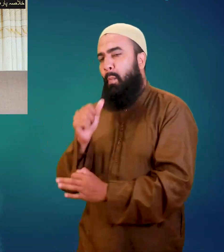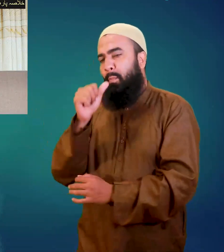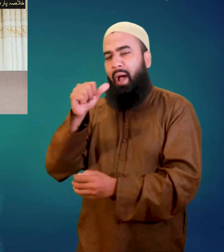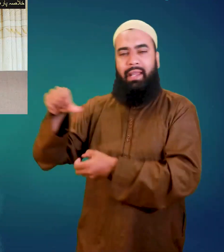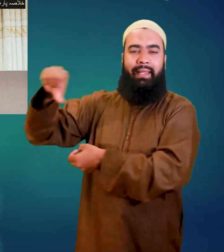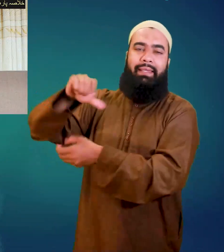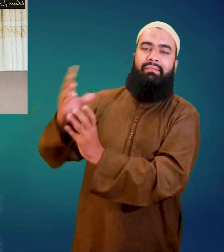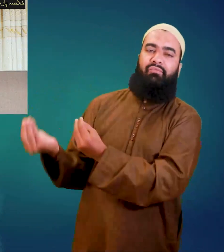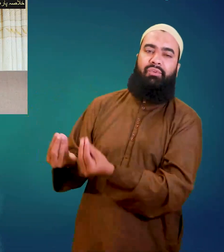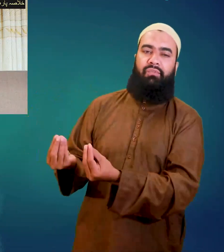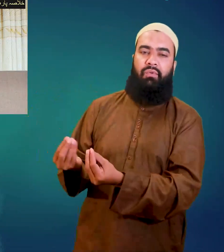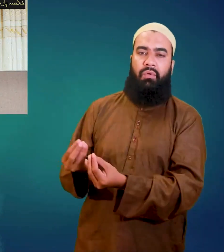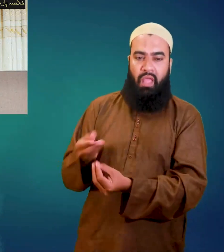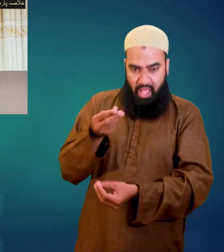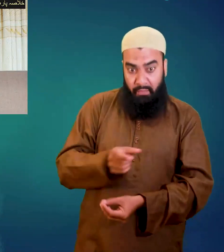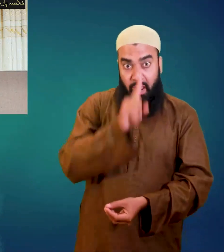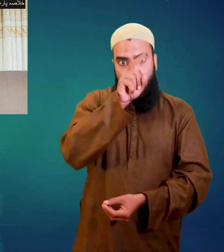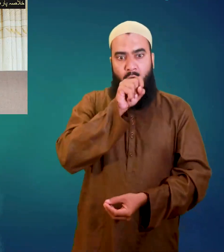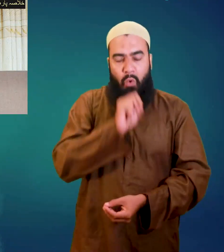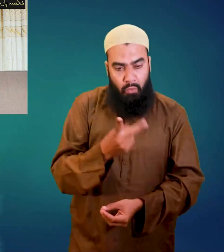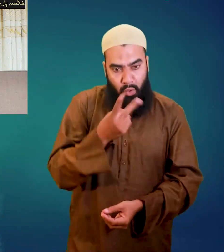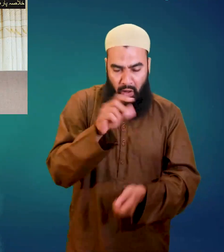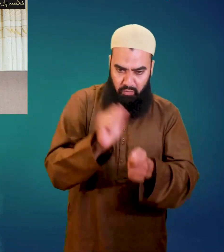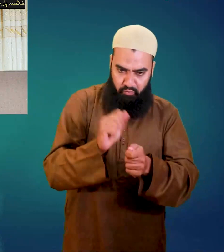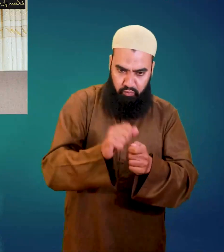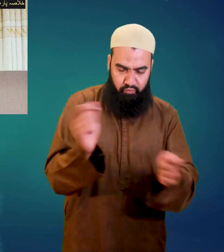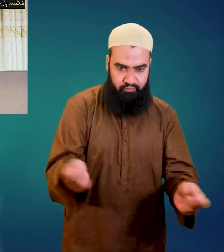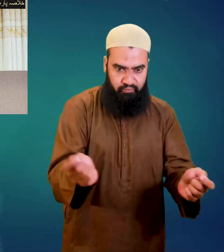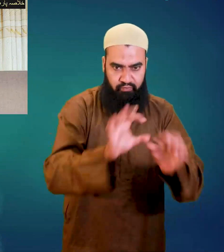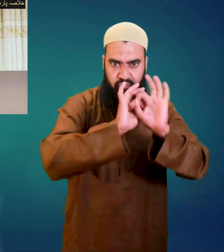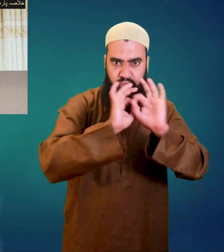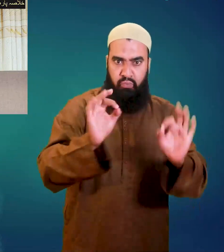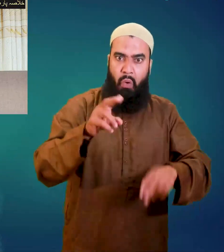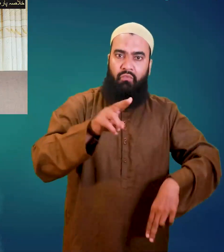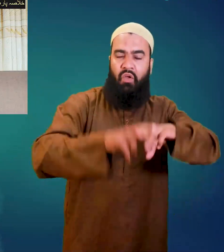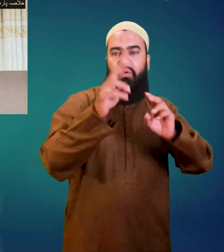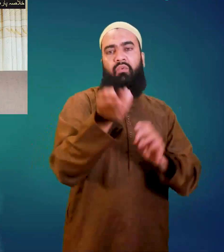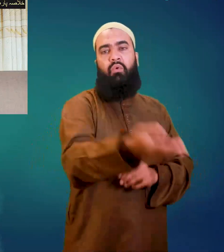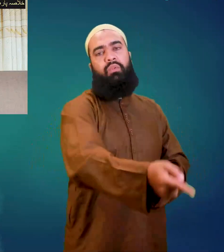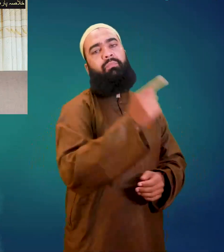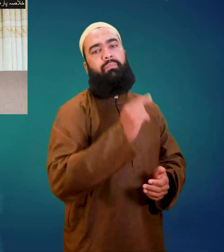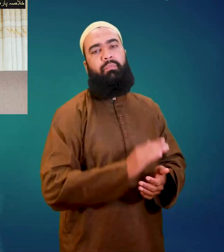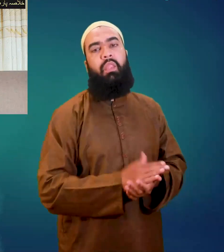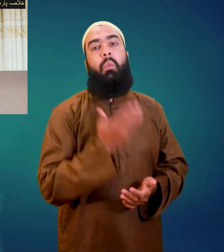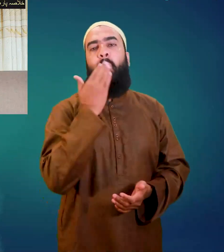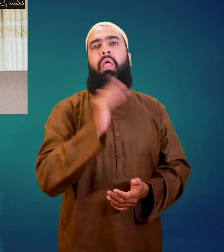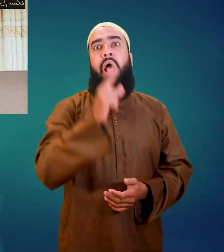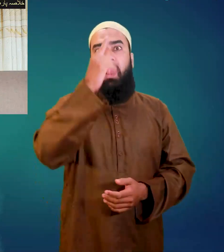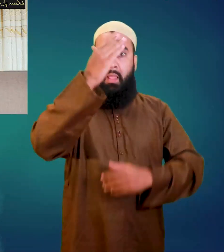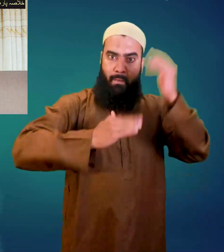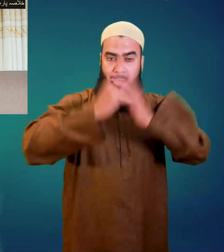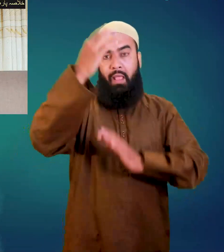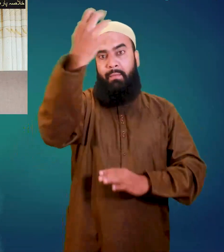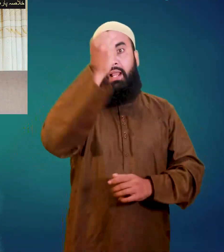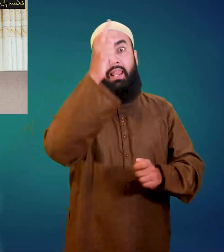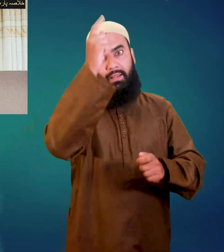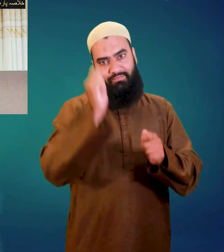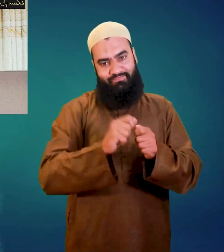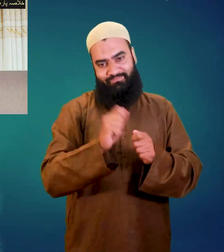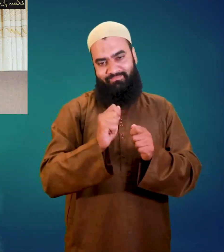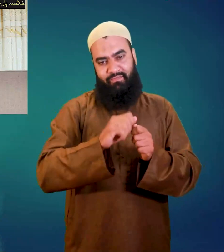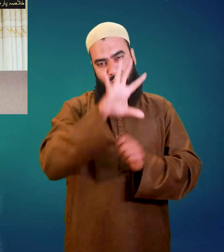ہے، وَهُوَ الْخَلَّاقُ الْعَلِيمُ، وہ خلاق ہے، تخلیق کرنے کا علم اسے آتا ہے، وہ جانتا